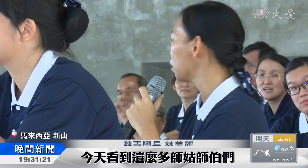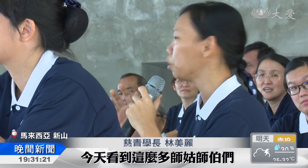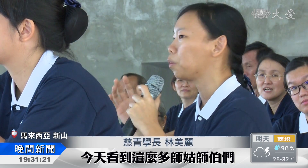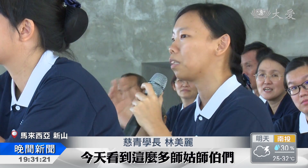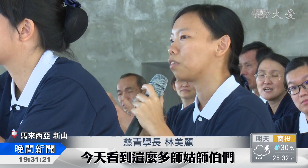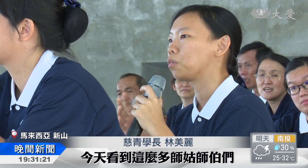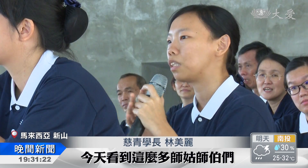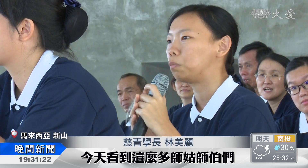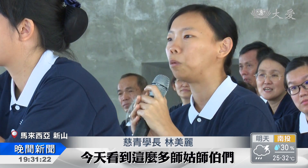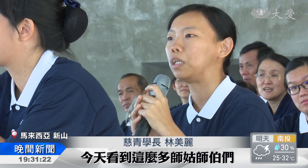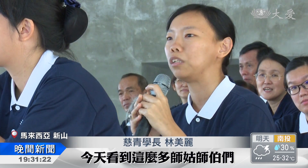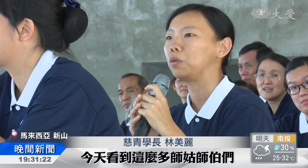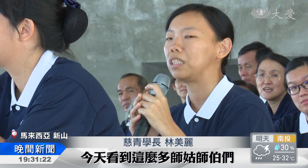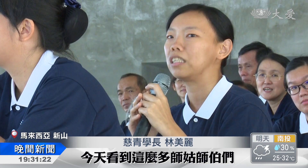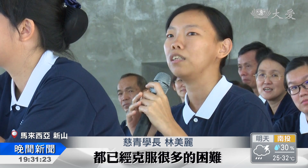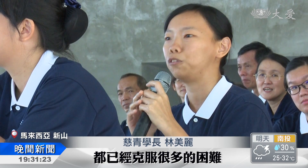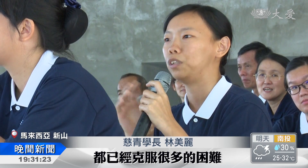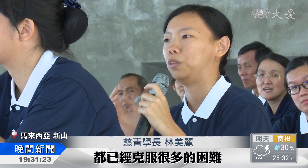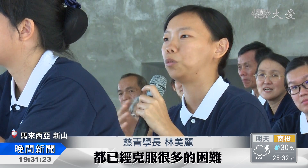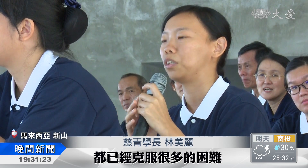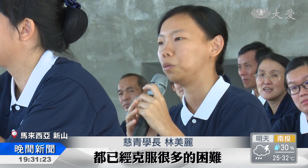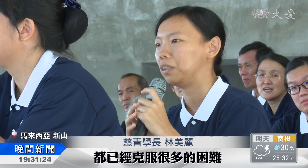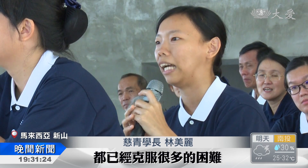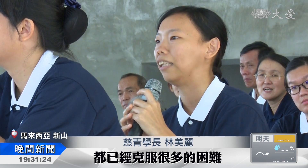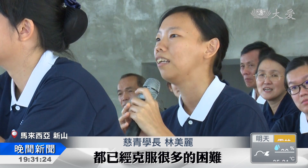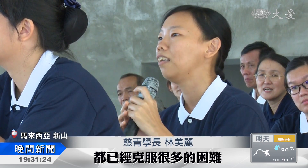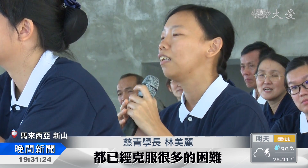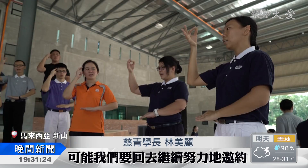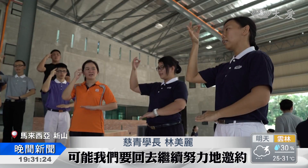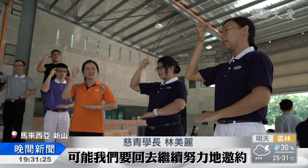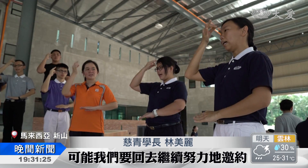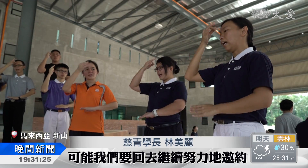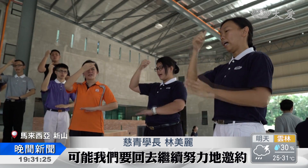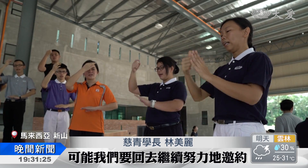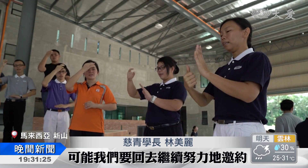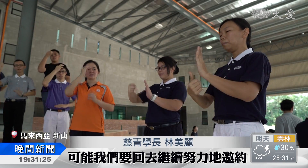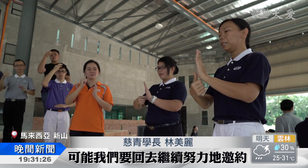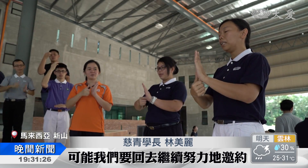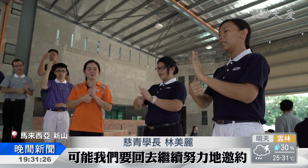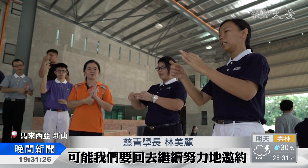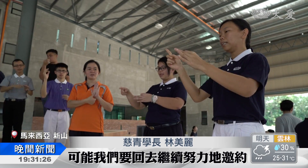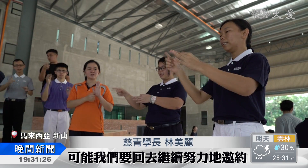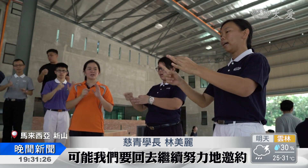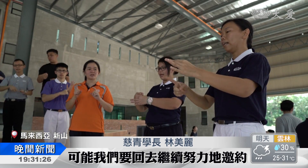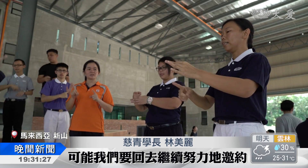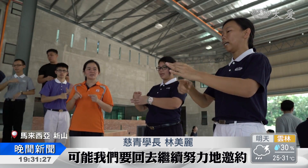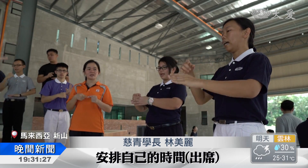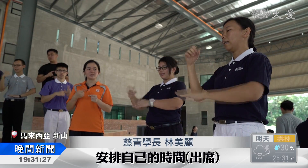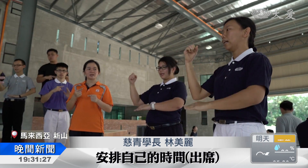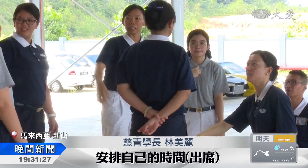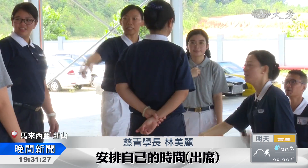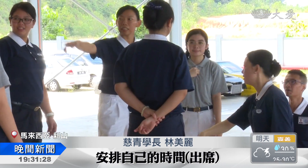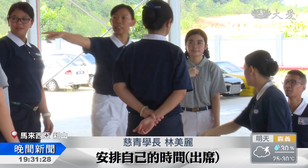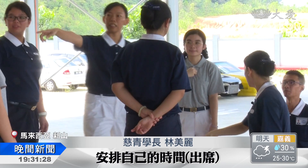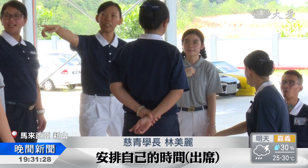這麼多師傅我們都已經克服很多的困難那我們回去要繼續努力的邀請然後再安排自己的時間